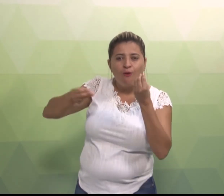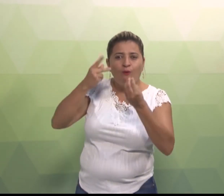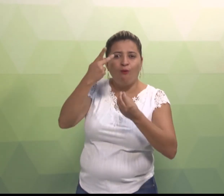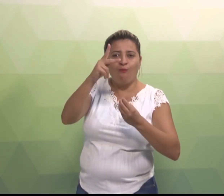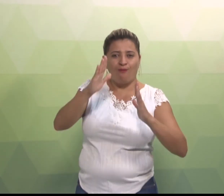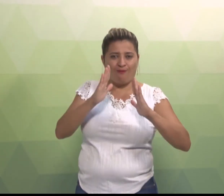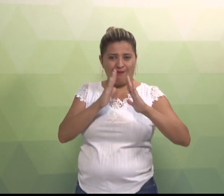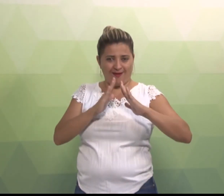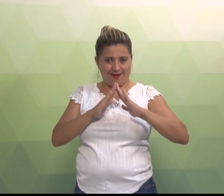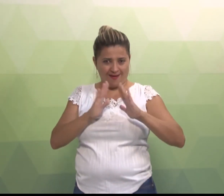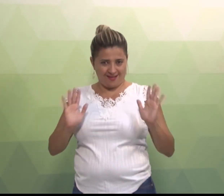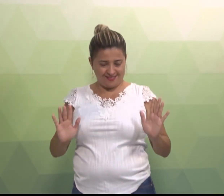existem os espaços na casa.